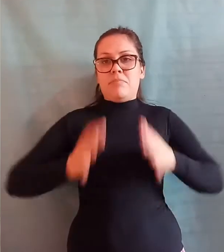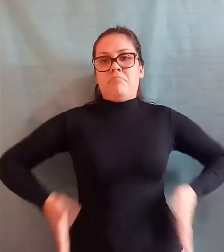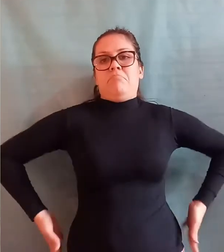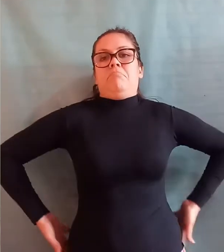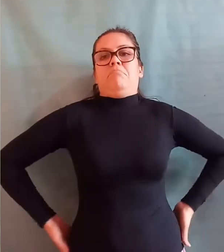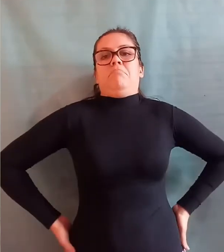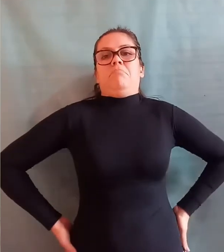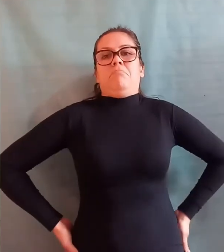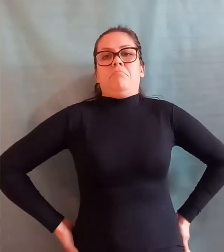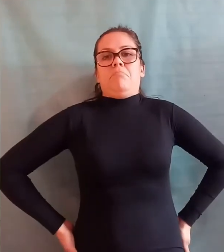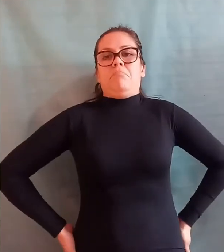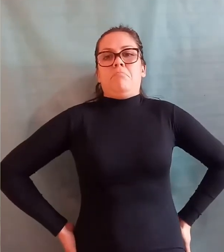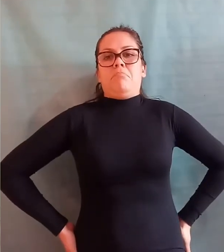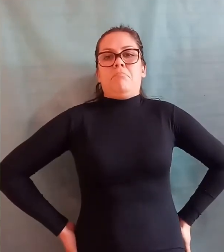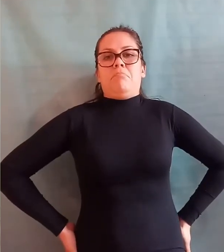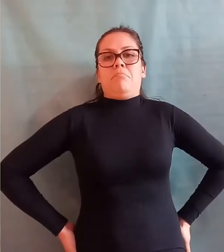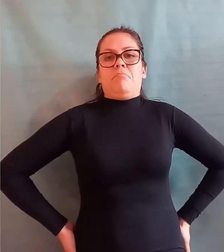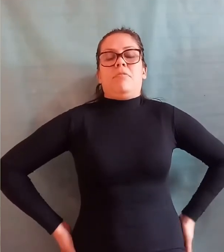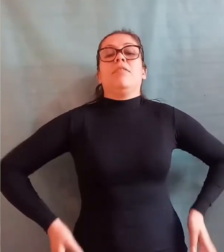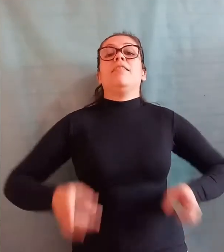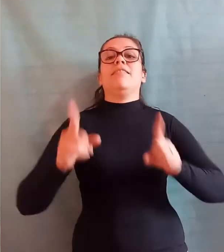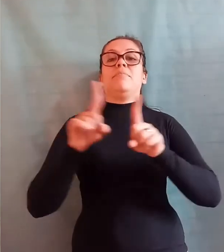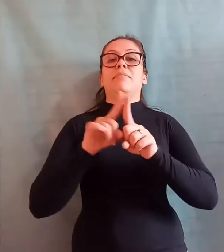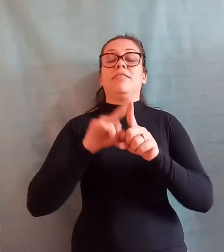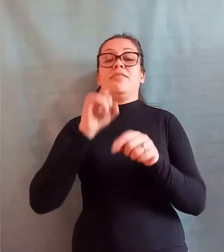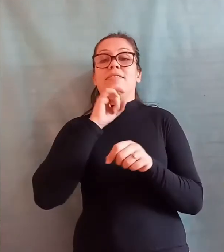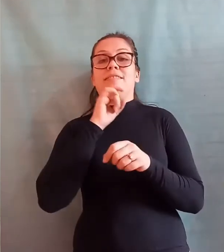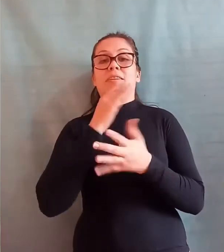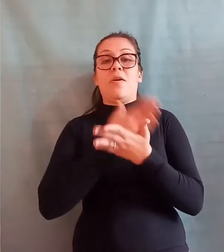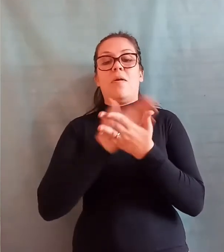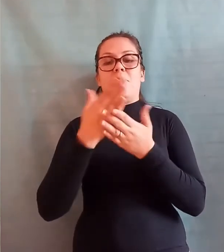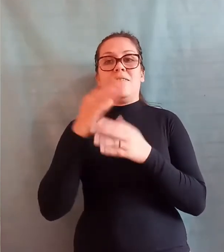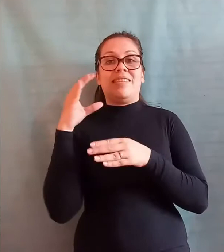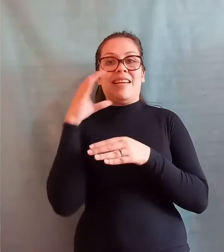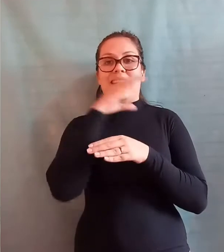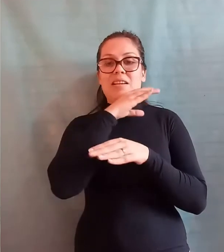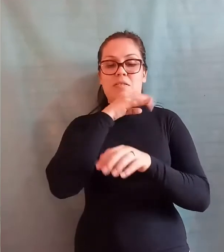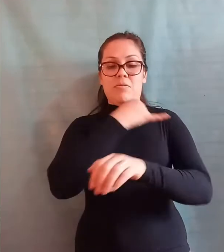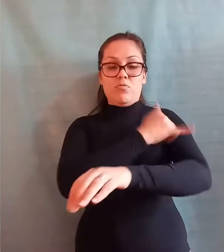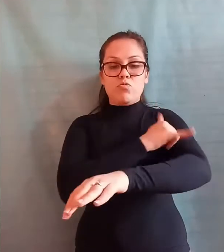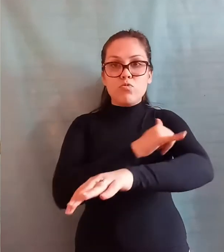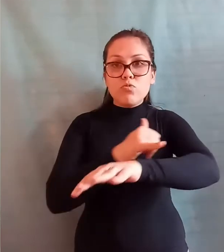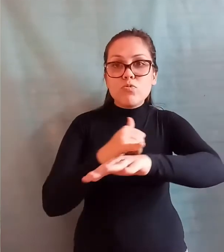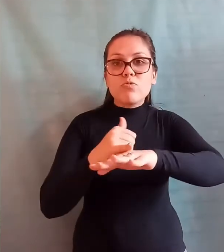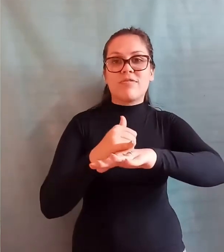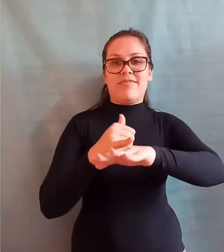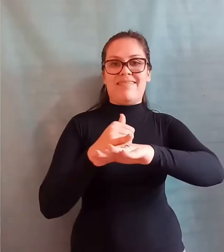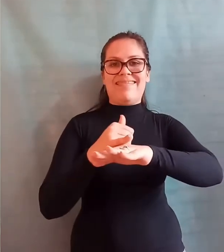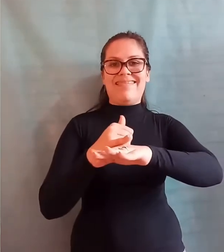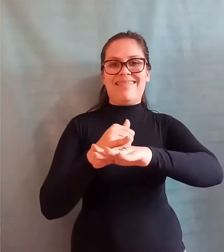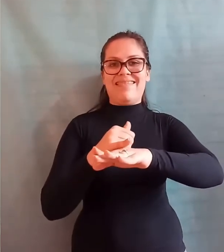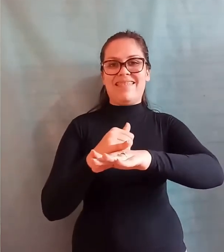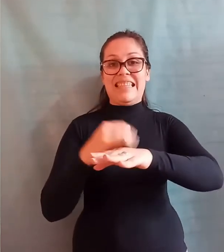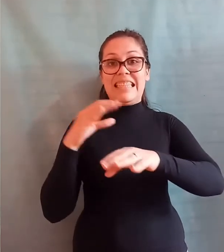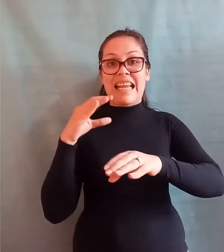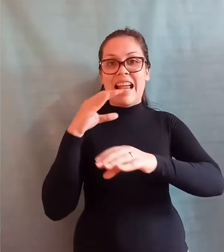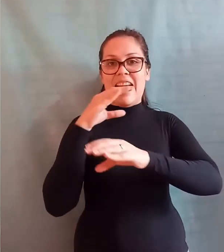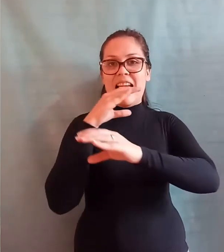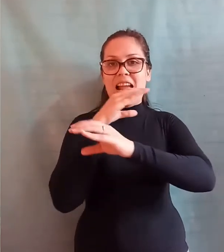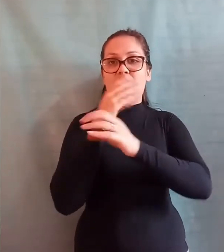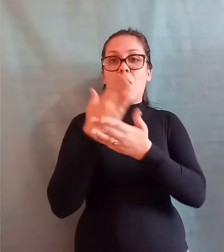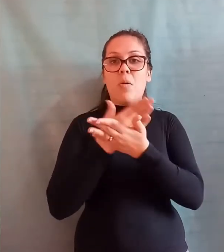mãos assim aqui embaixo, porque eu também tô com elas geladas, eu reconduzo energia. Então eu sinto que as minhas mãos